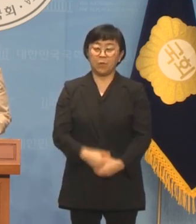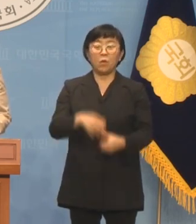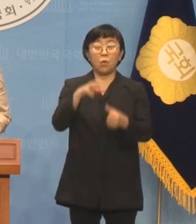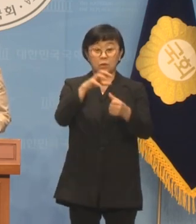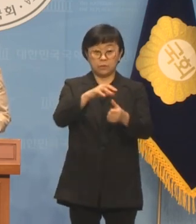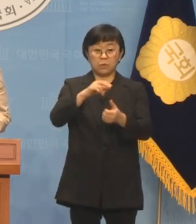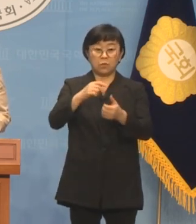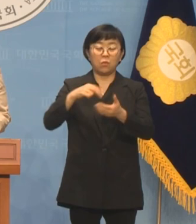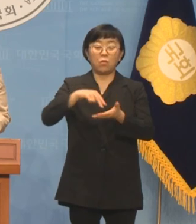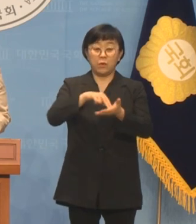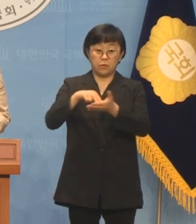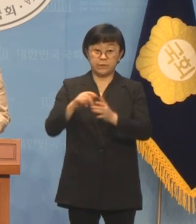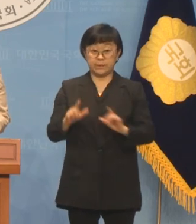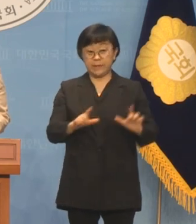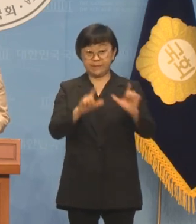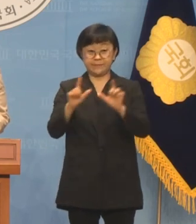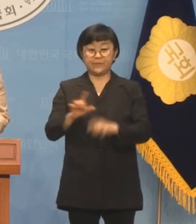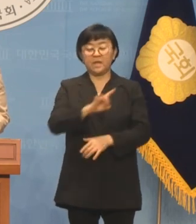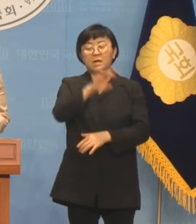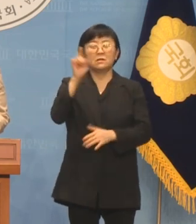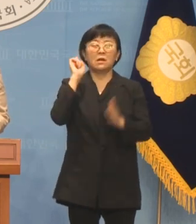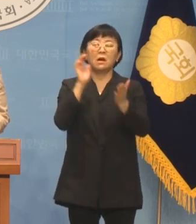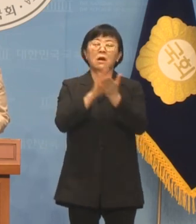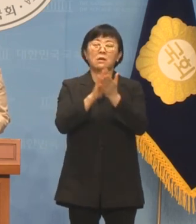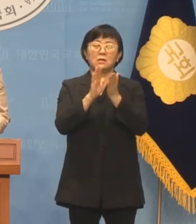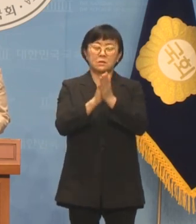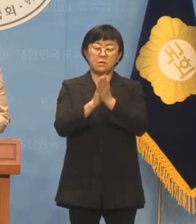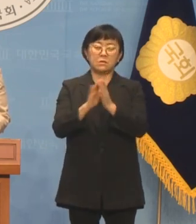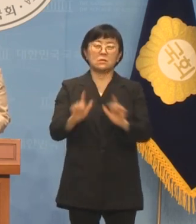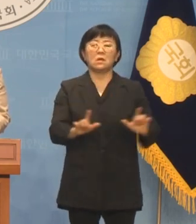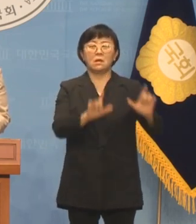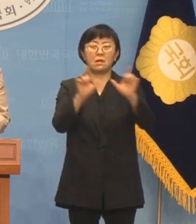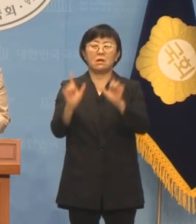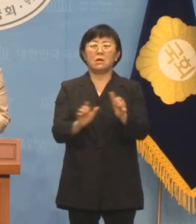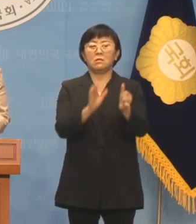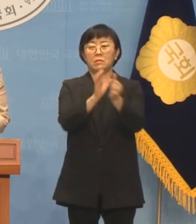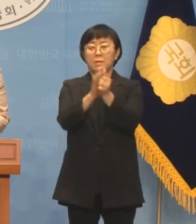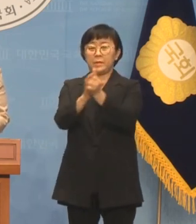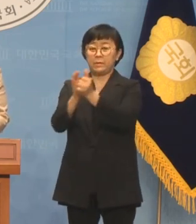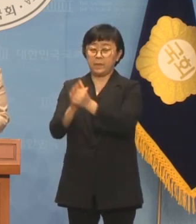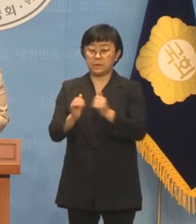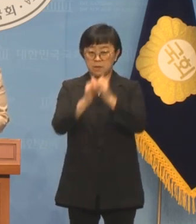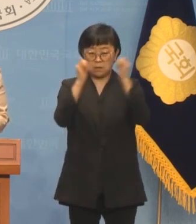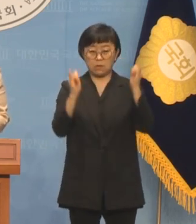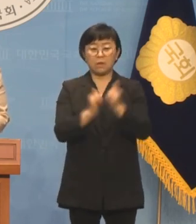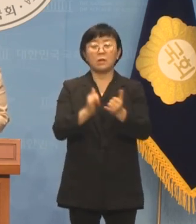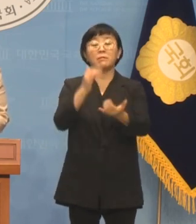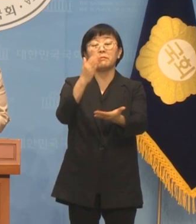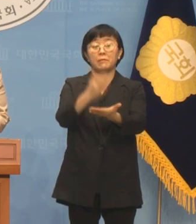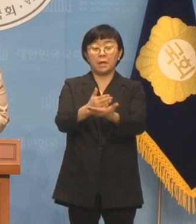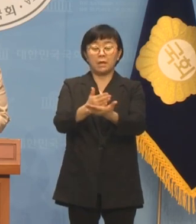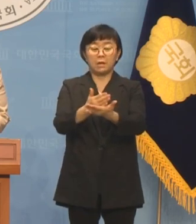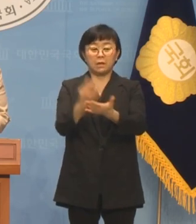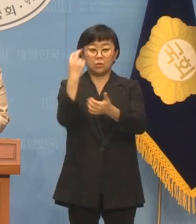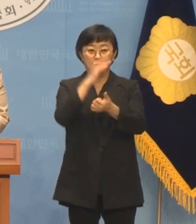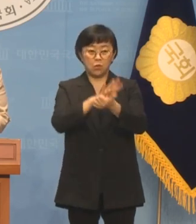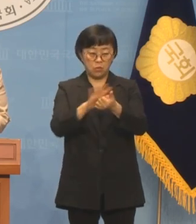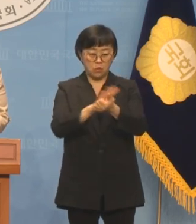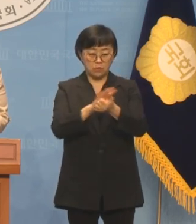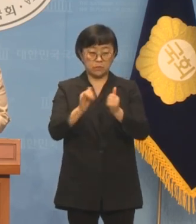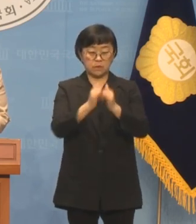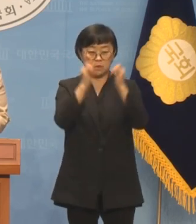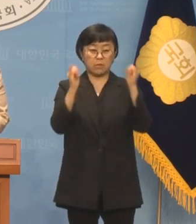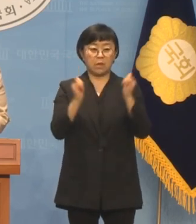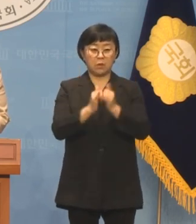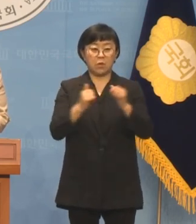고립되고 외로운 삶, 각자 도생으로 알아서 살아남아야 하는 사회가 아니라 돌봄 사회로의